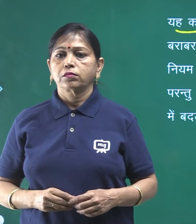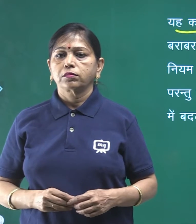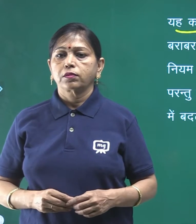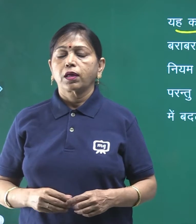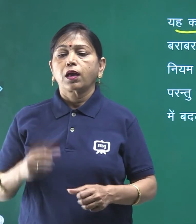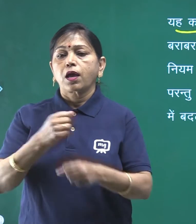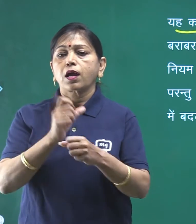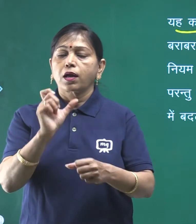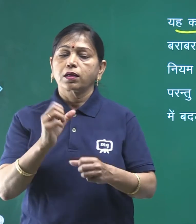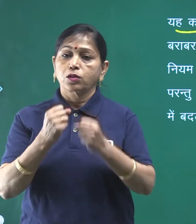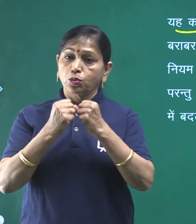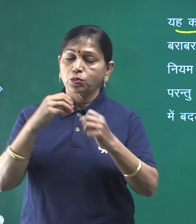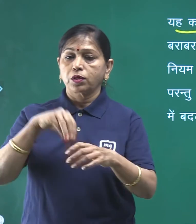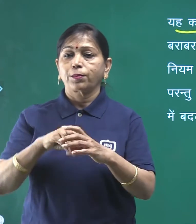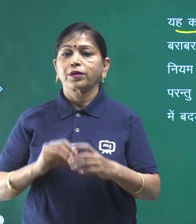गतिज ऊर्जा में